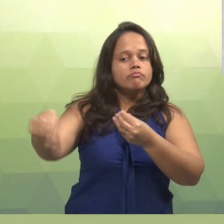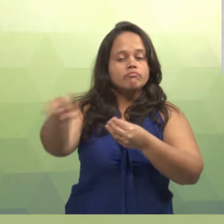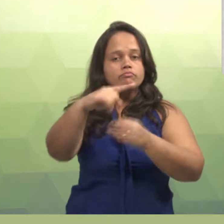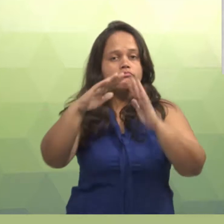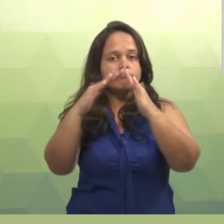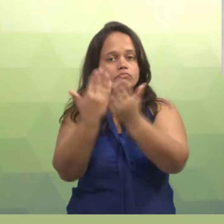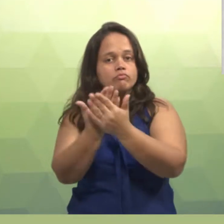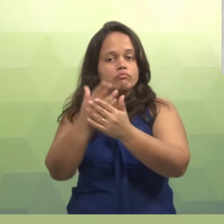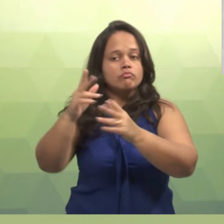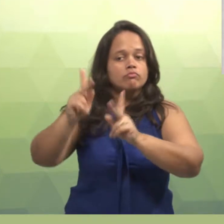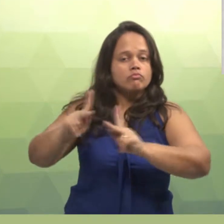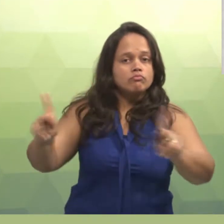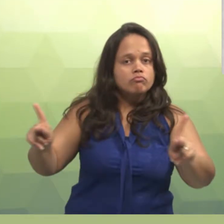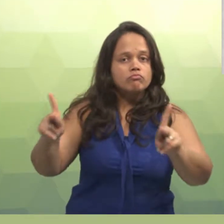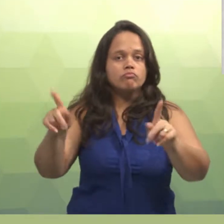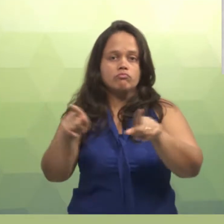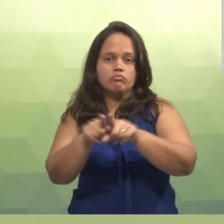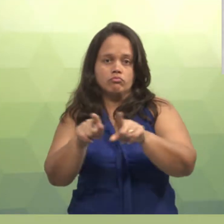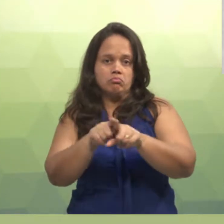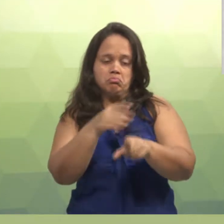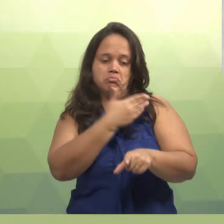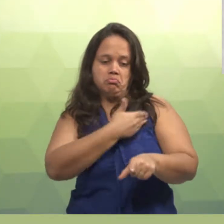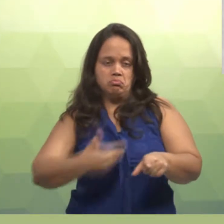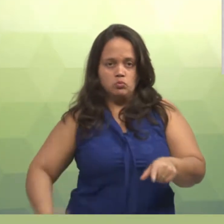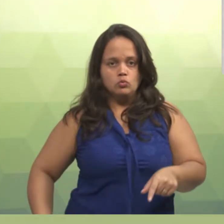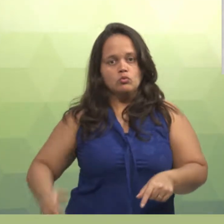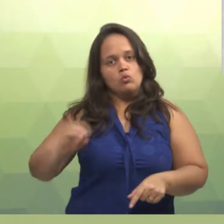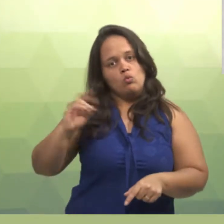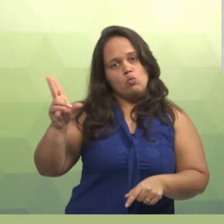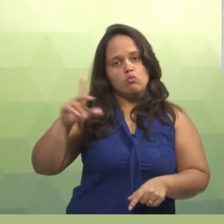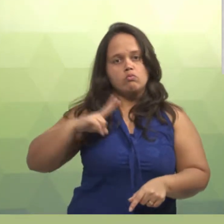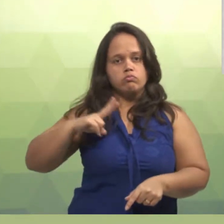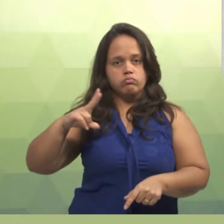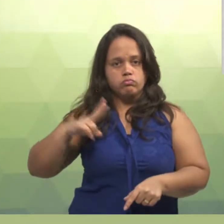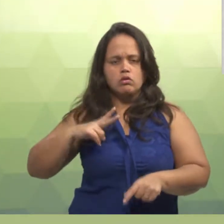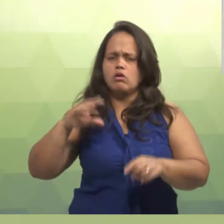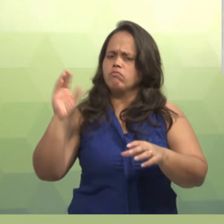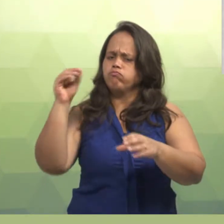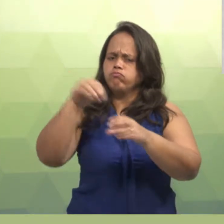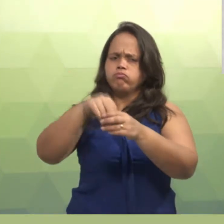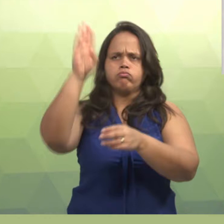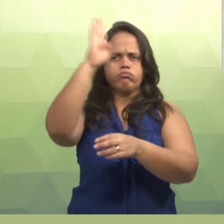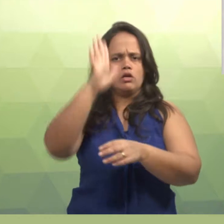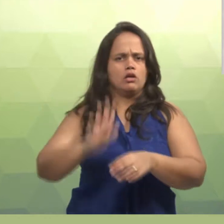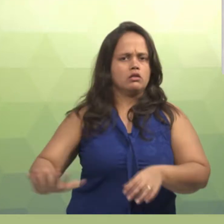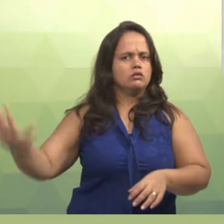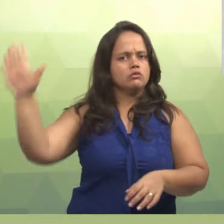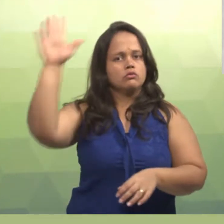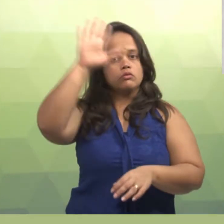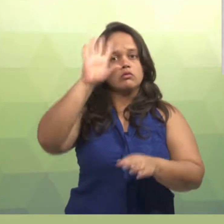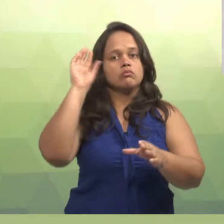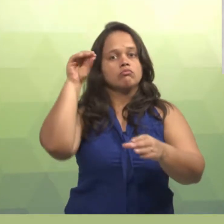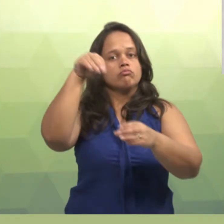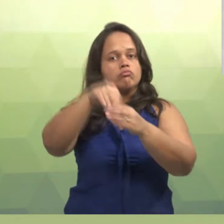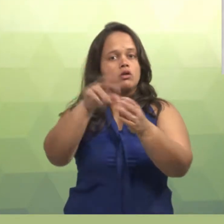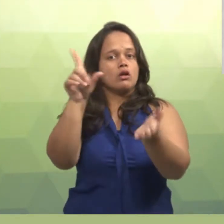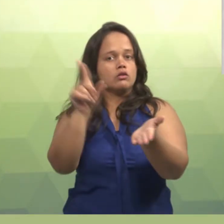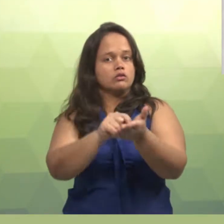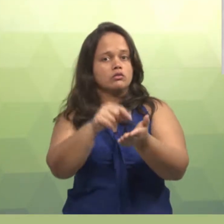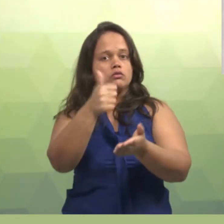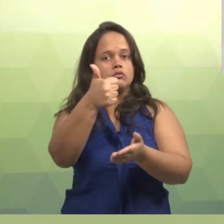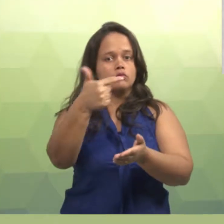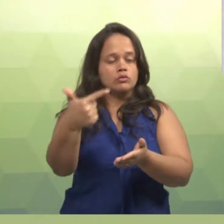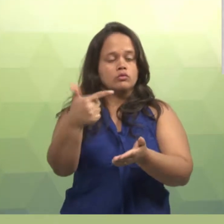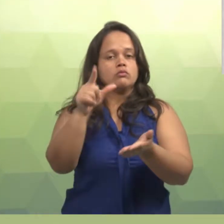As incumbências da escola e dos professores, tanto públicas quanto privadas, são definidas nacionalmente,